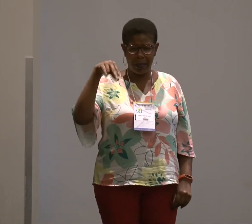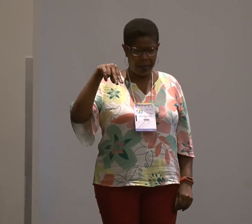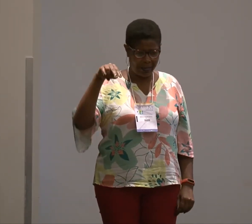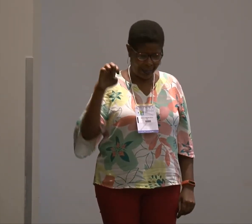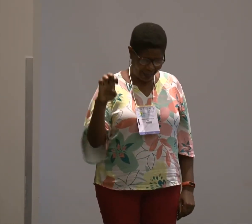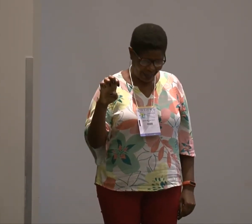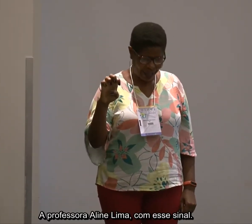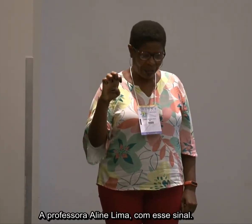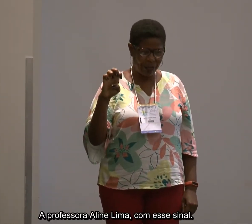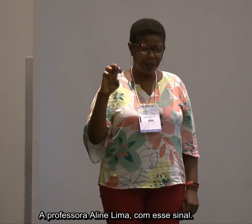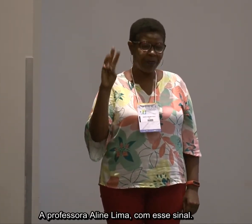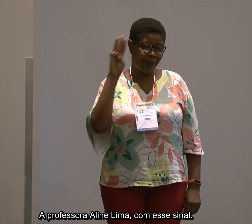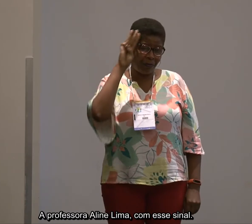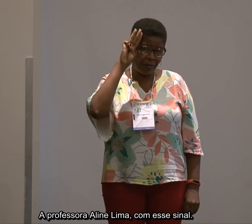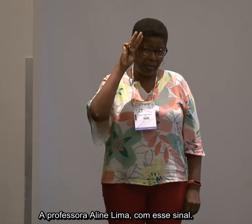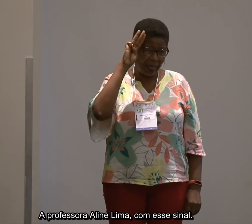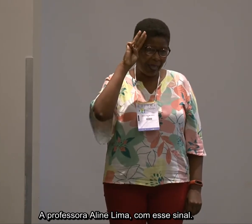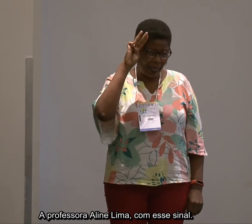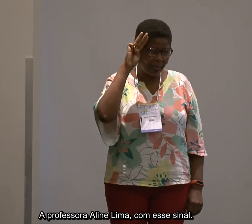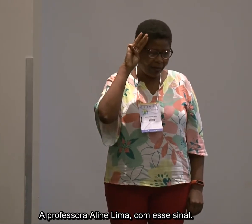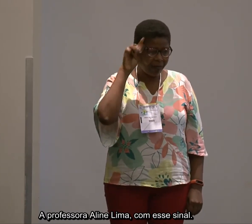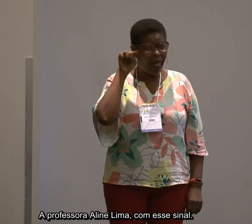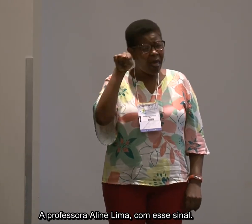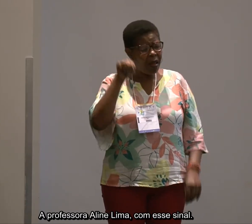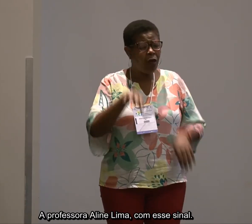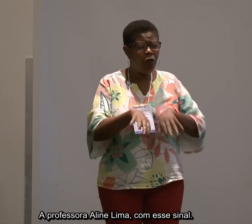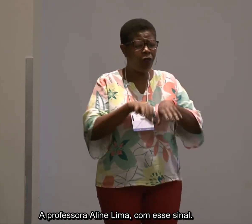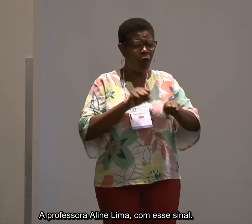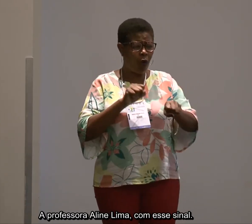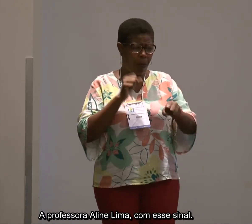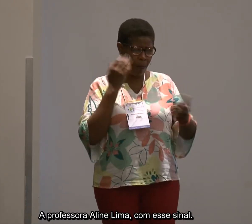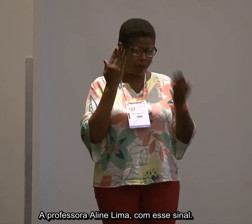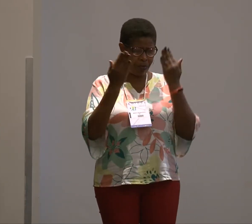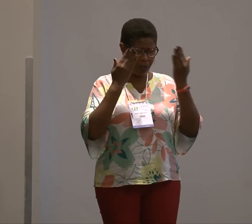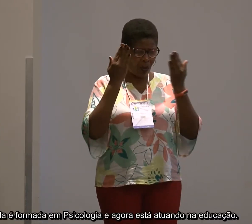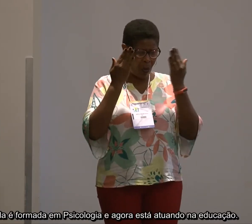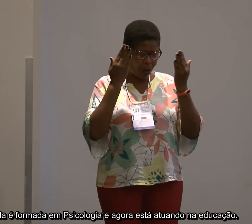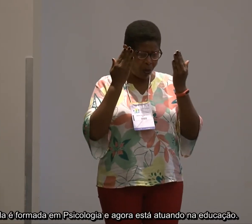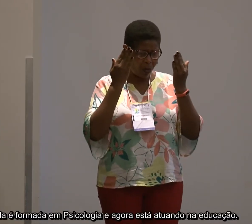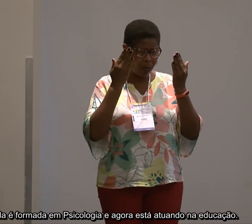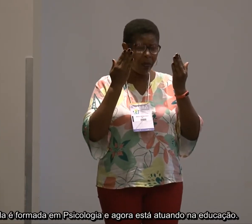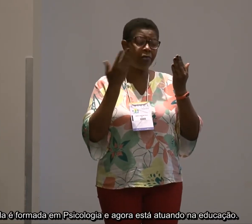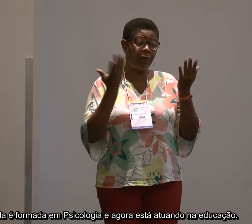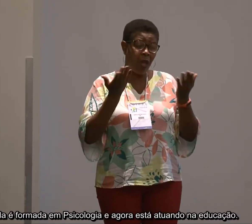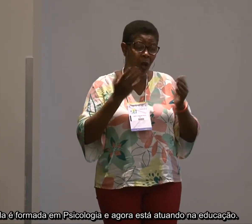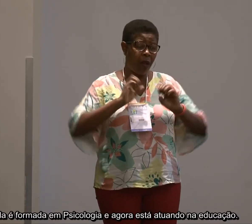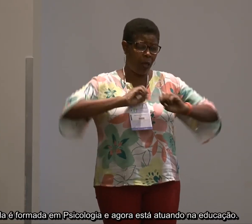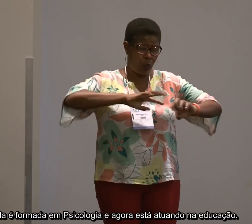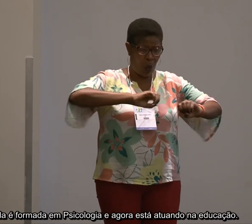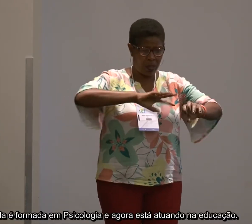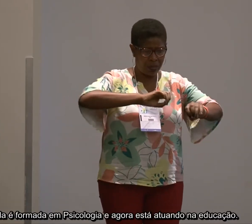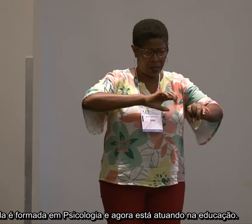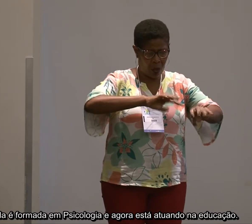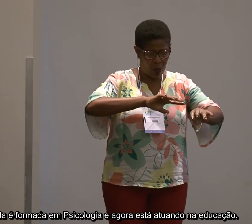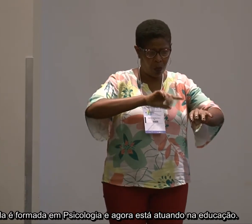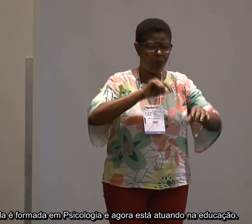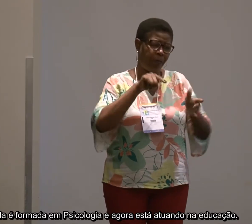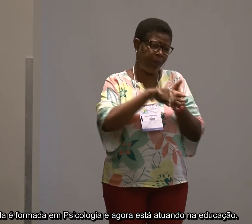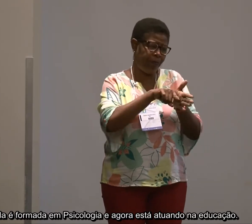a professora Aline Lima, com esse sinal. Ela é formada em psicologia e agora